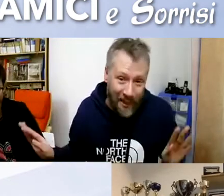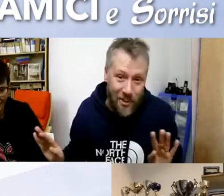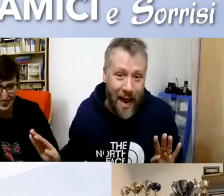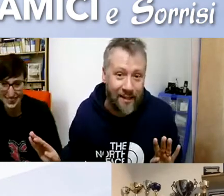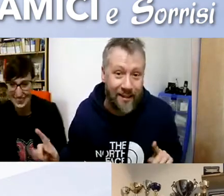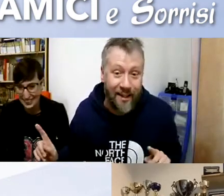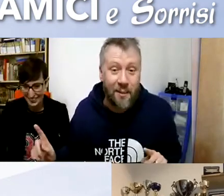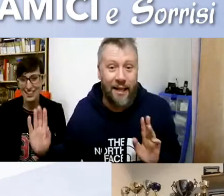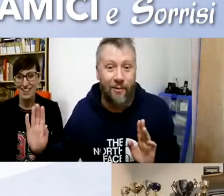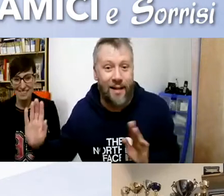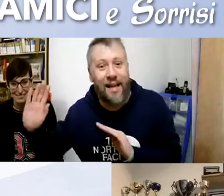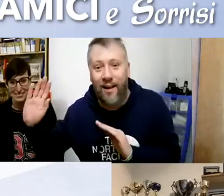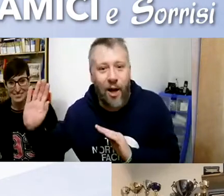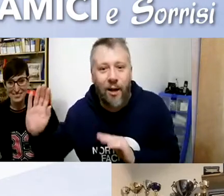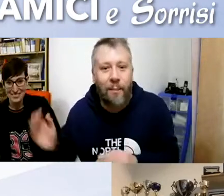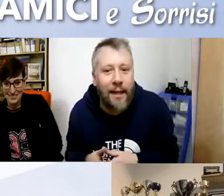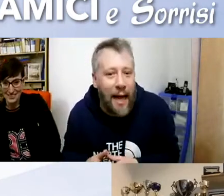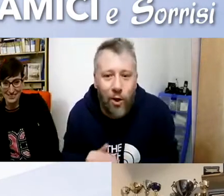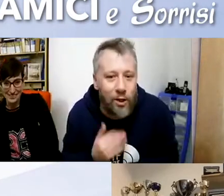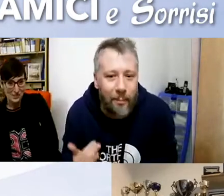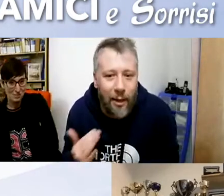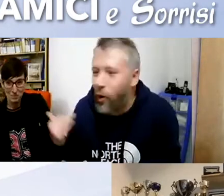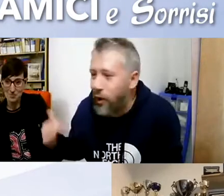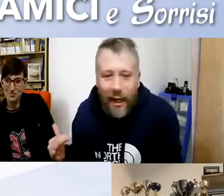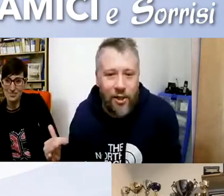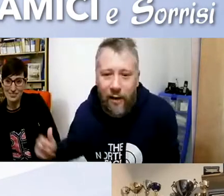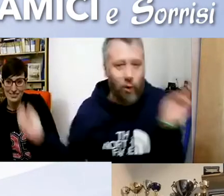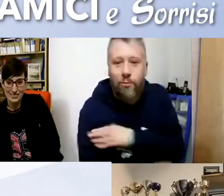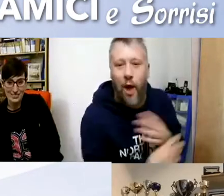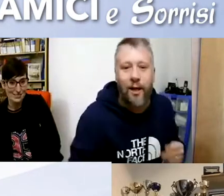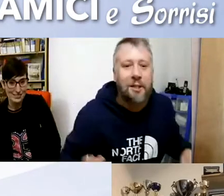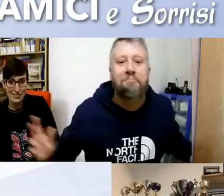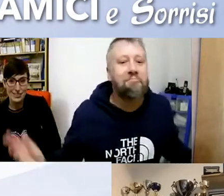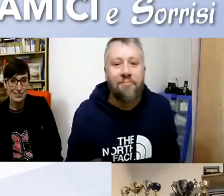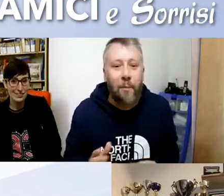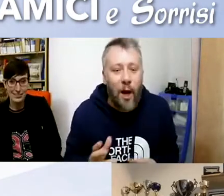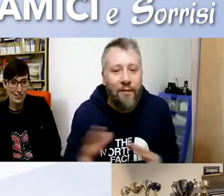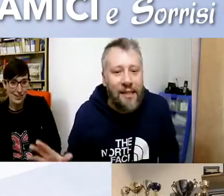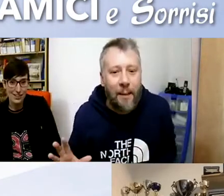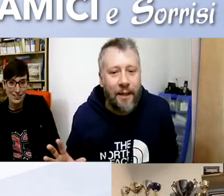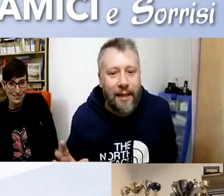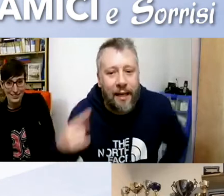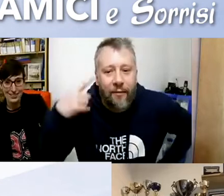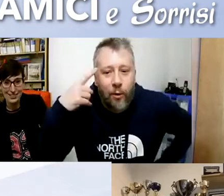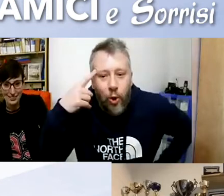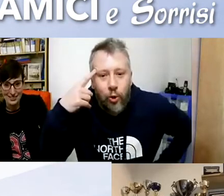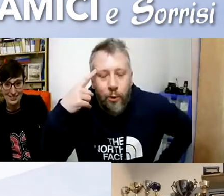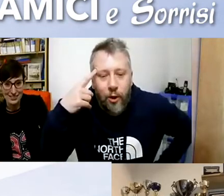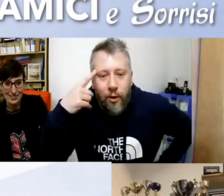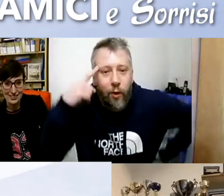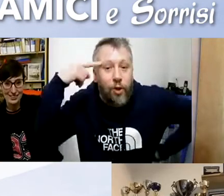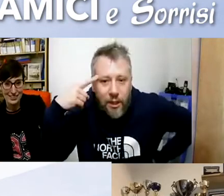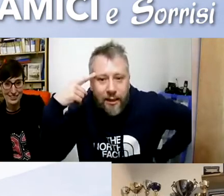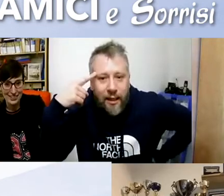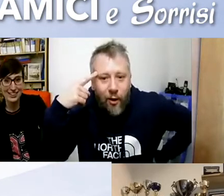confronto, principianti, perché questa, cioè, ma il cane non se ne è nemmeno accorto che lei c'era, vroom, cioè. Poi la vista per terra gli è venuto il